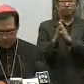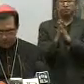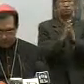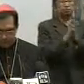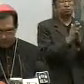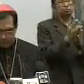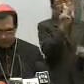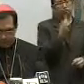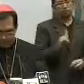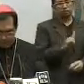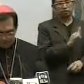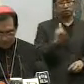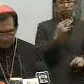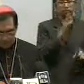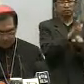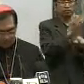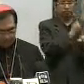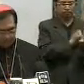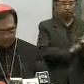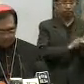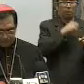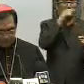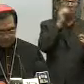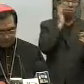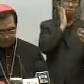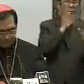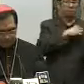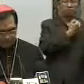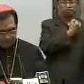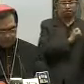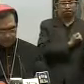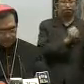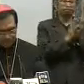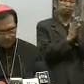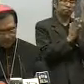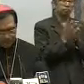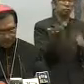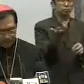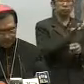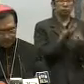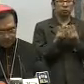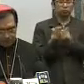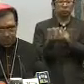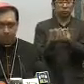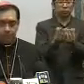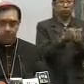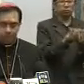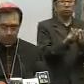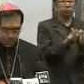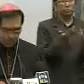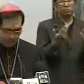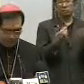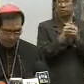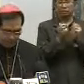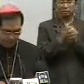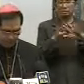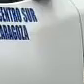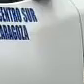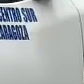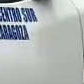la víctima, a sus padres y a la sociedad por lo